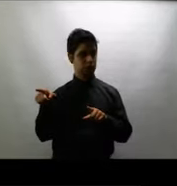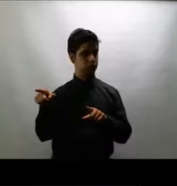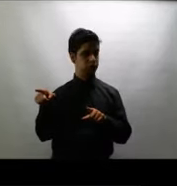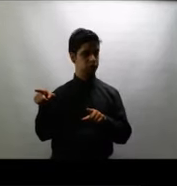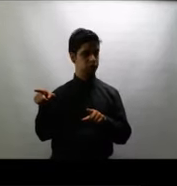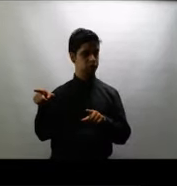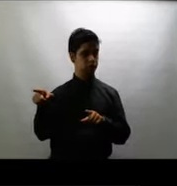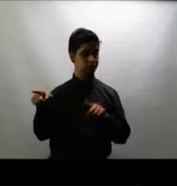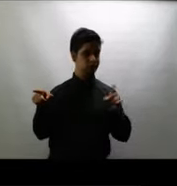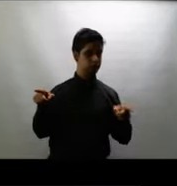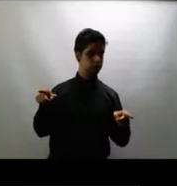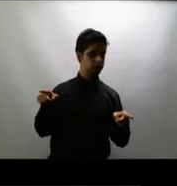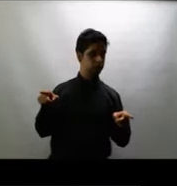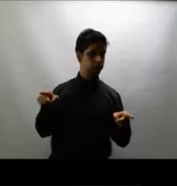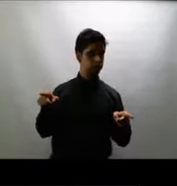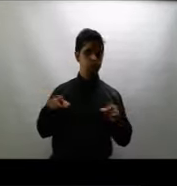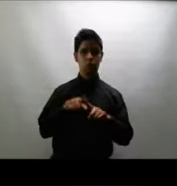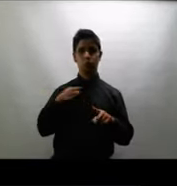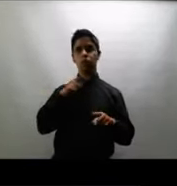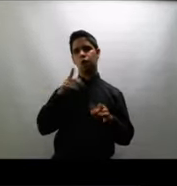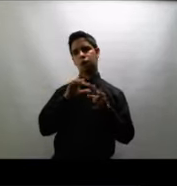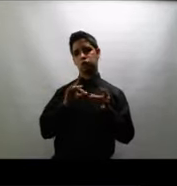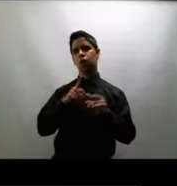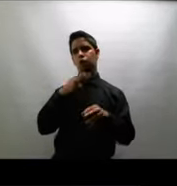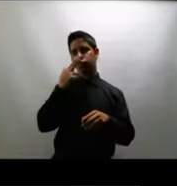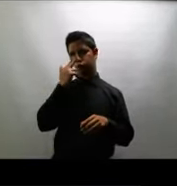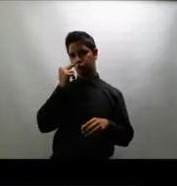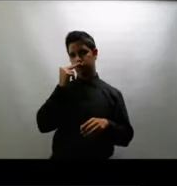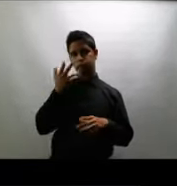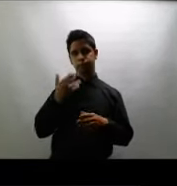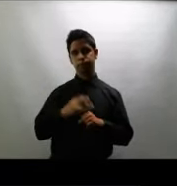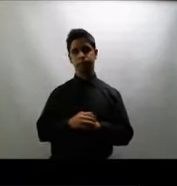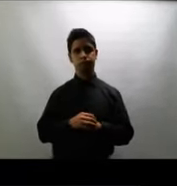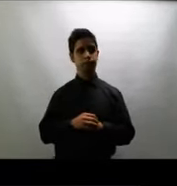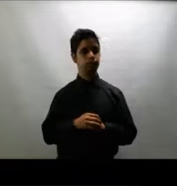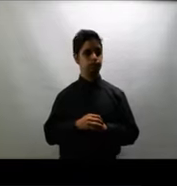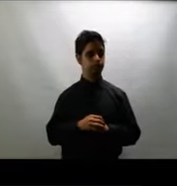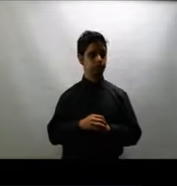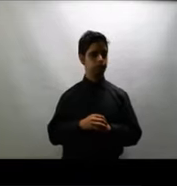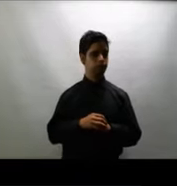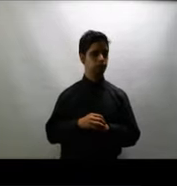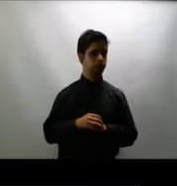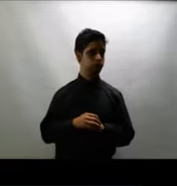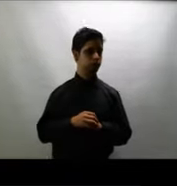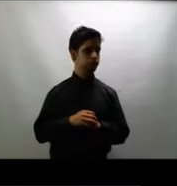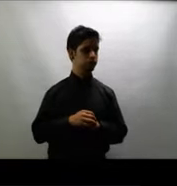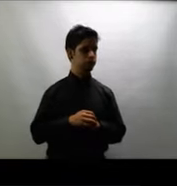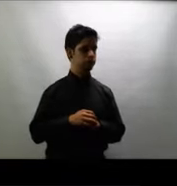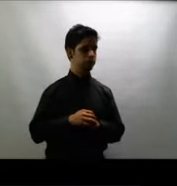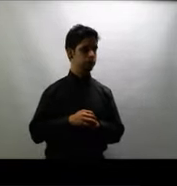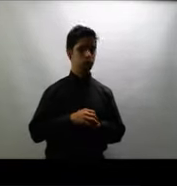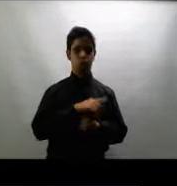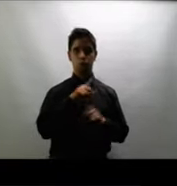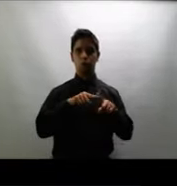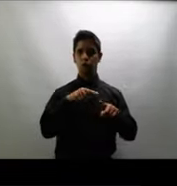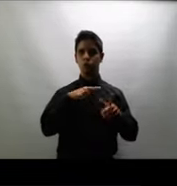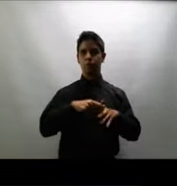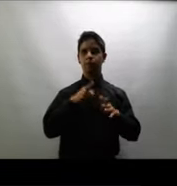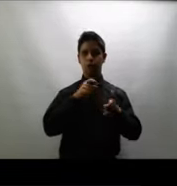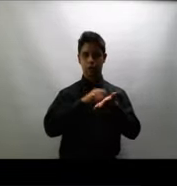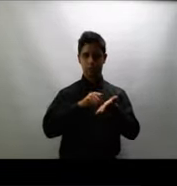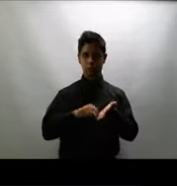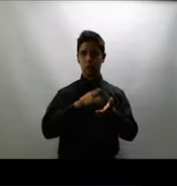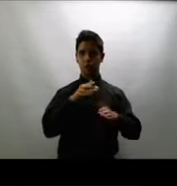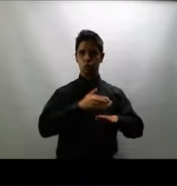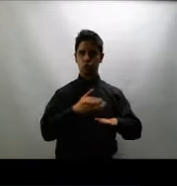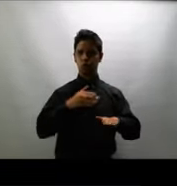composiciones, y les voy a hacer una historia cómica. Cuando yo empecé a hacer las canciones, no había esta obsesión con el café, la verdad que no. Sino que es que